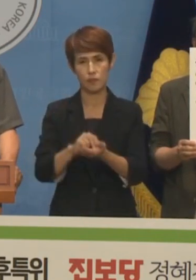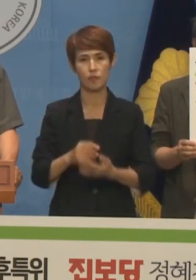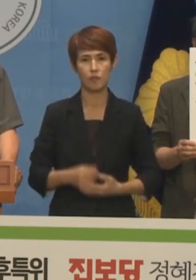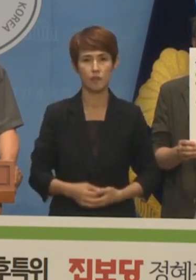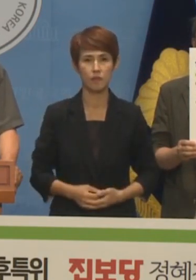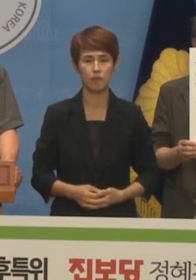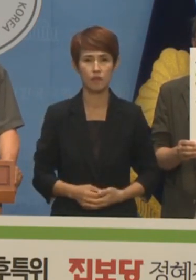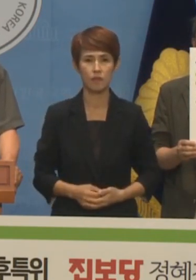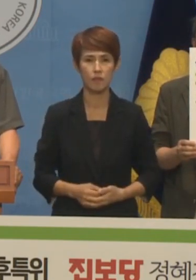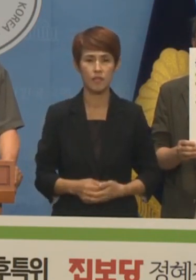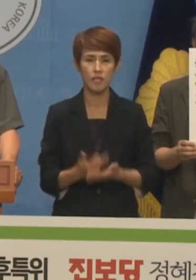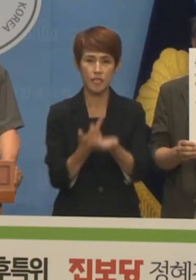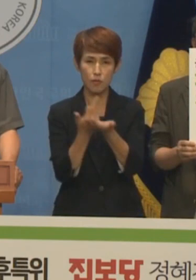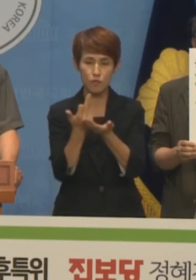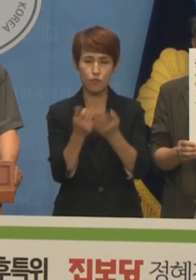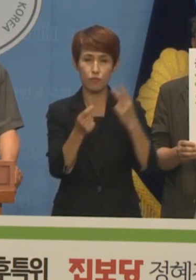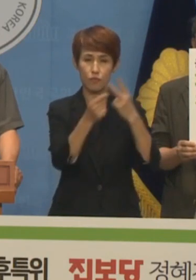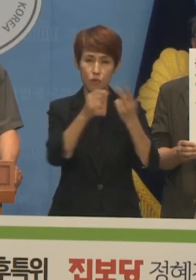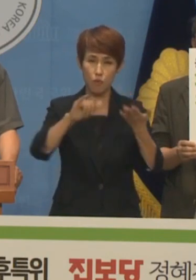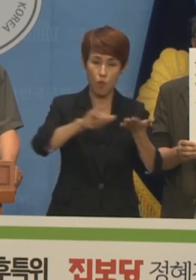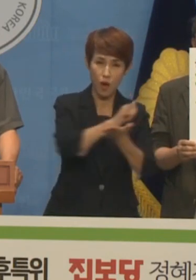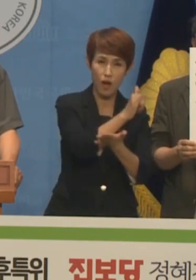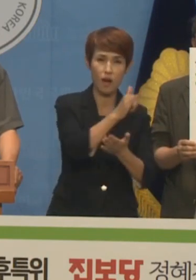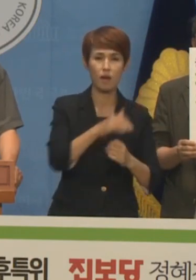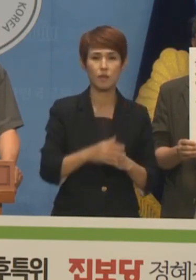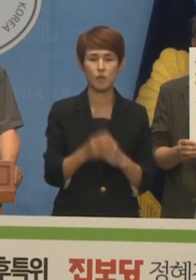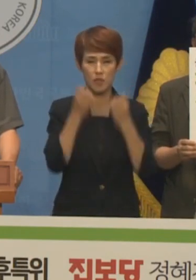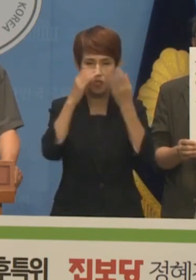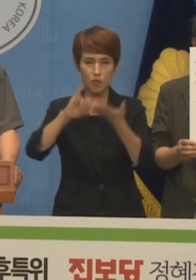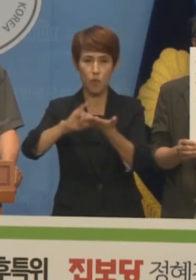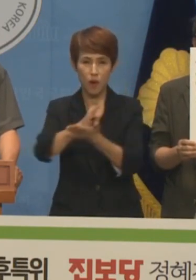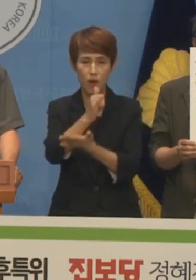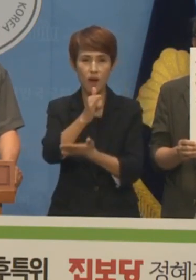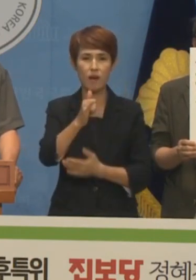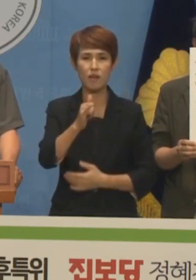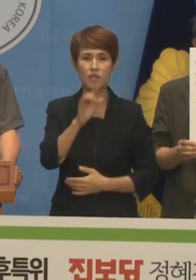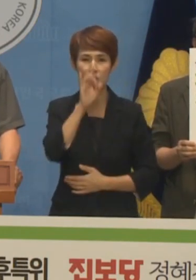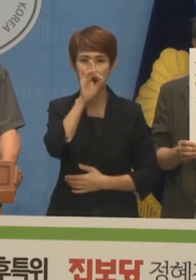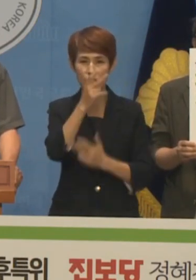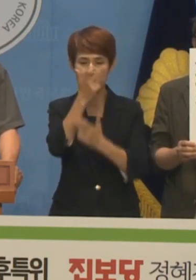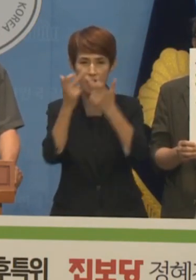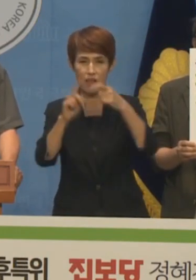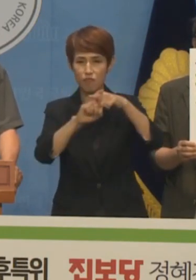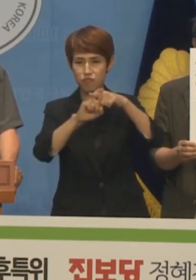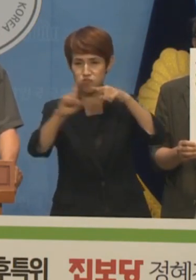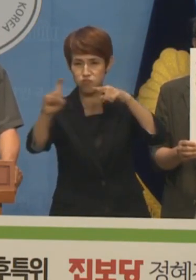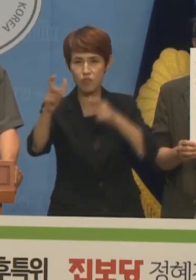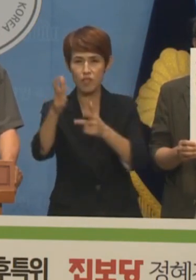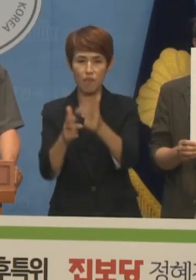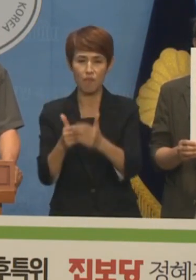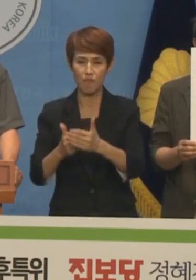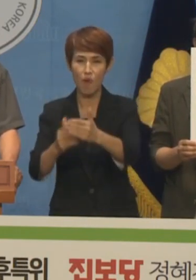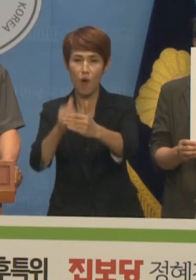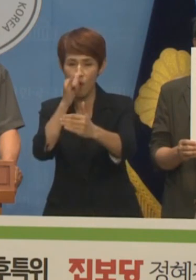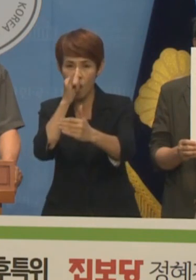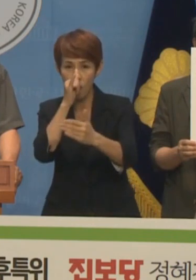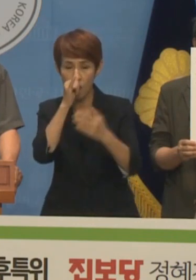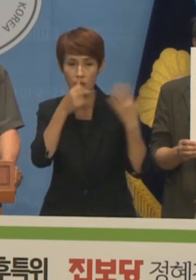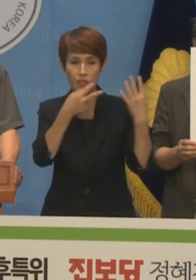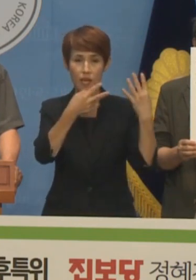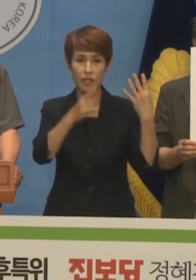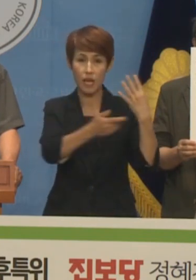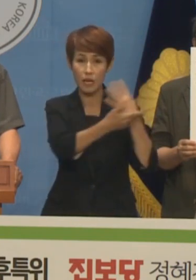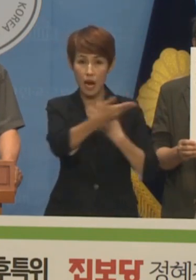제주 제2공항, 가덕도 신공항, 흑산공항, 설악산 오색케이블카 사업이 추진되었고 4대강은